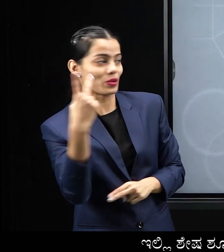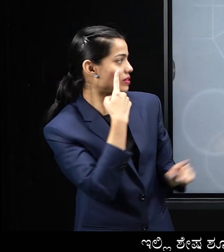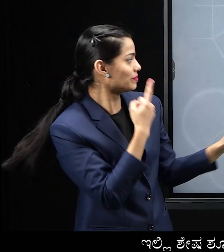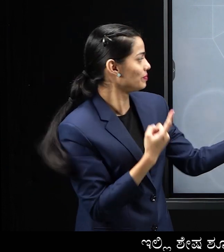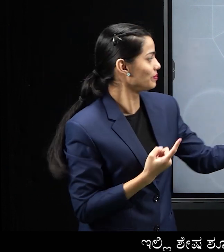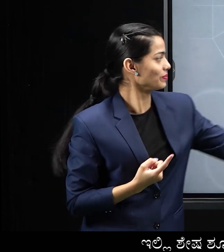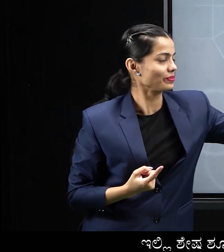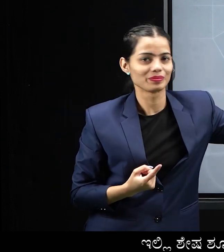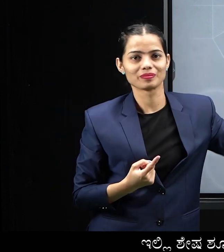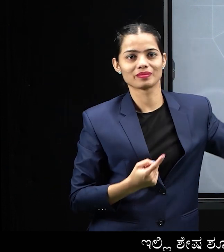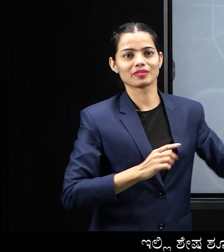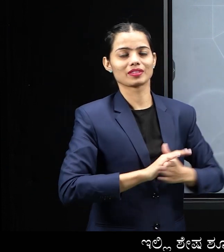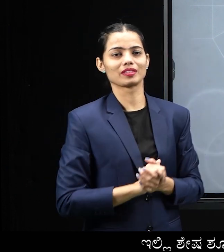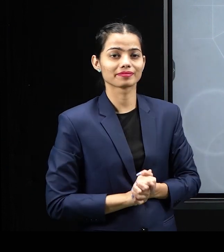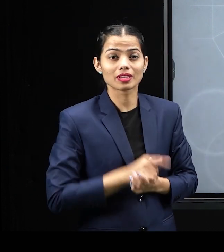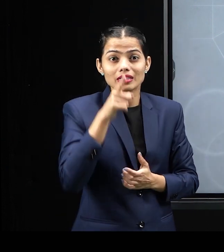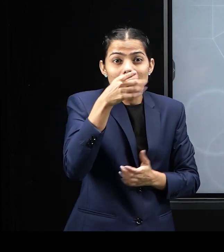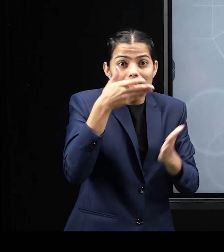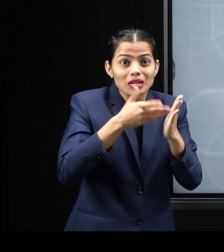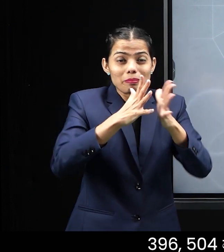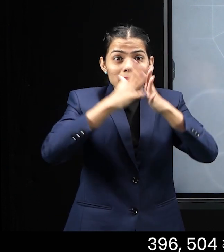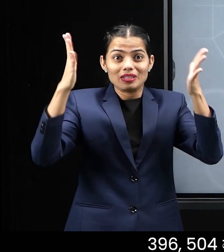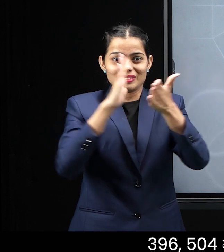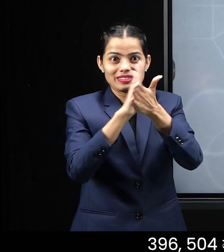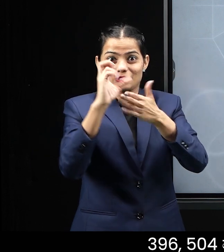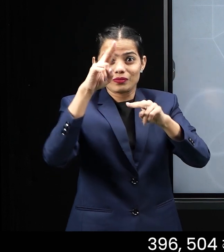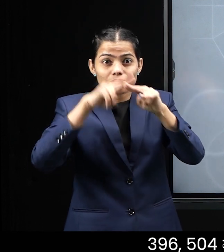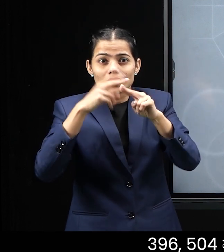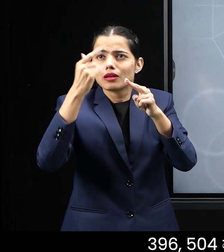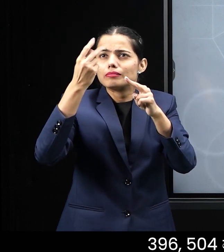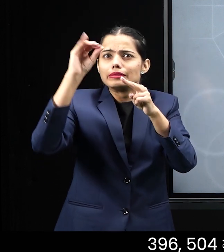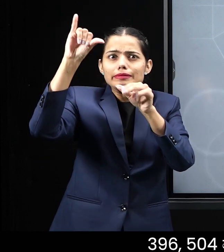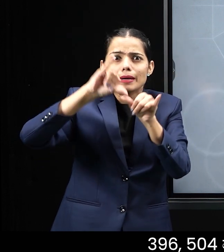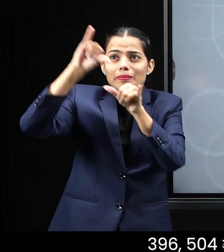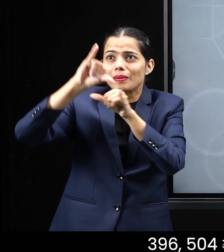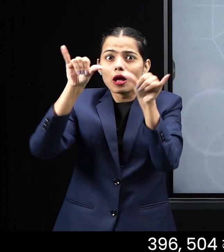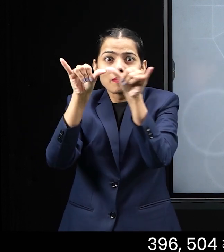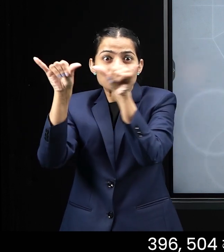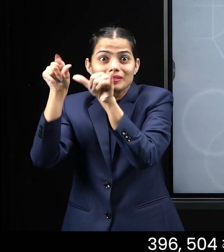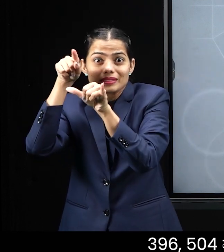12ರ HCF ಆದ್ದರಿಂದ 396 504